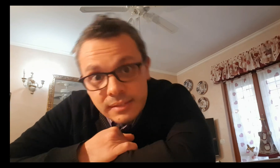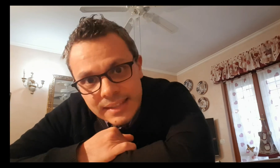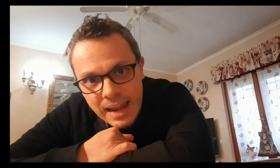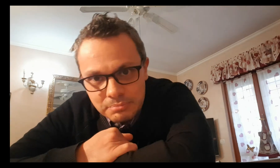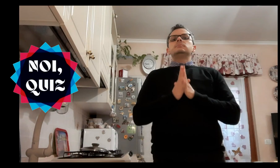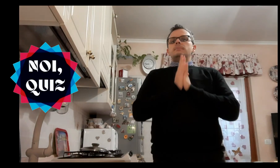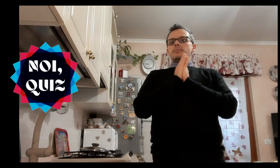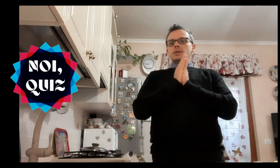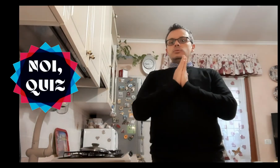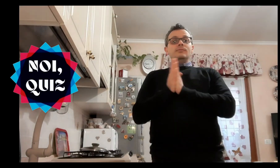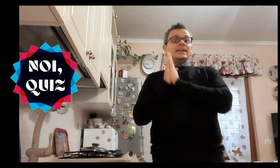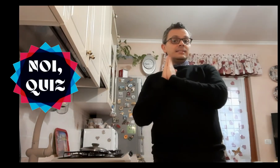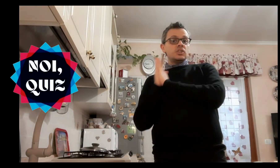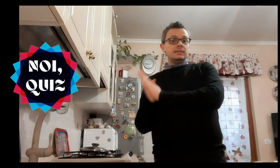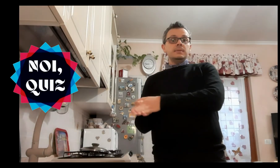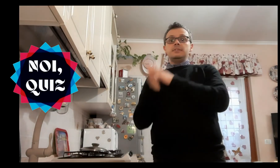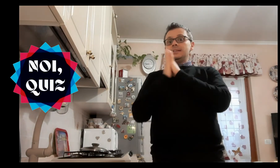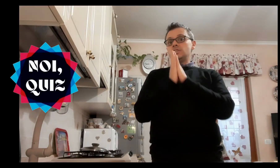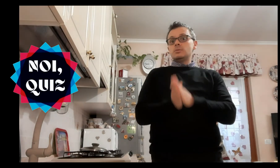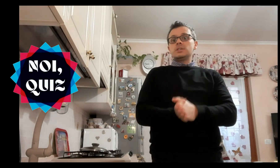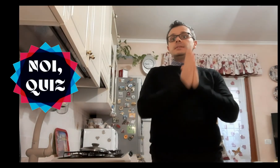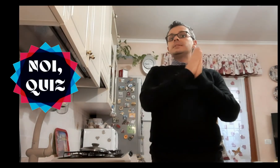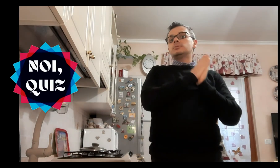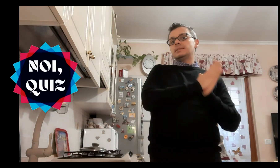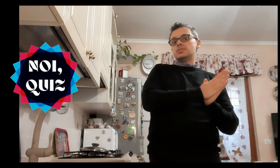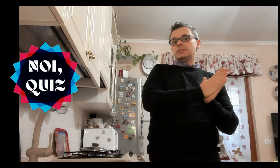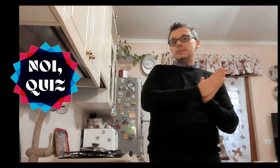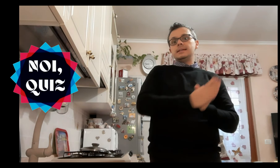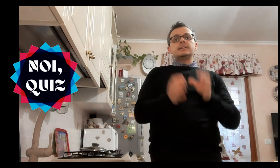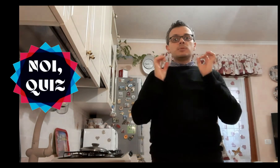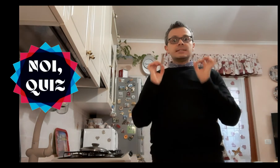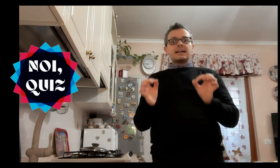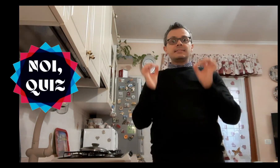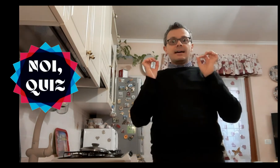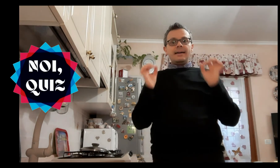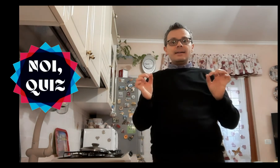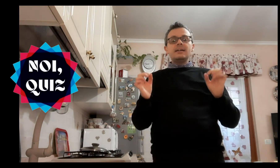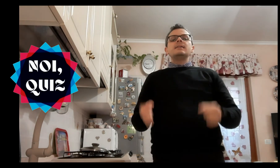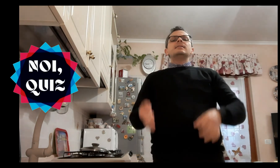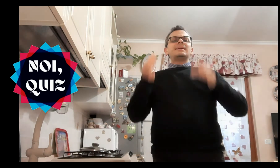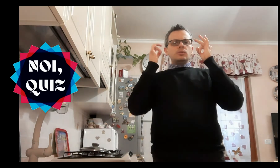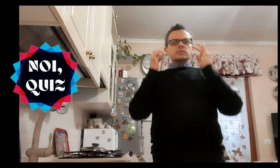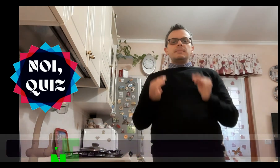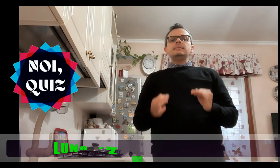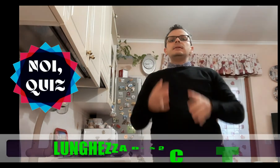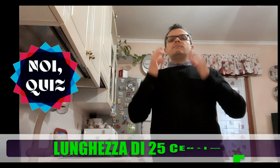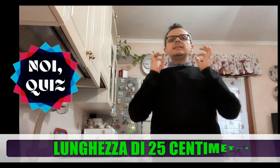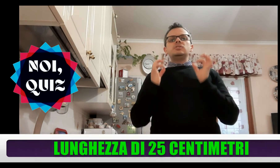là. Abbiamo detto 20 cm, 25 cm o 30 cm. La risposta esatta è rigorosamente